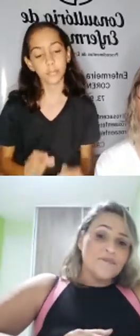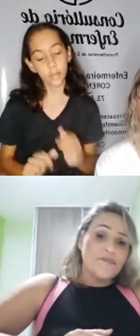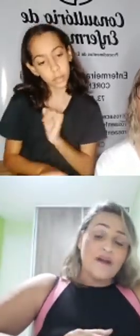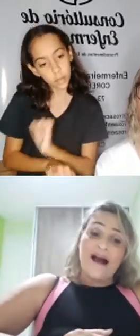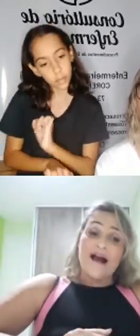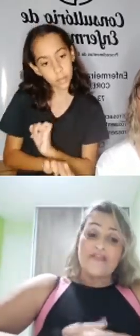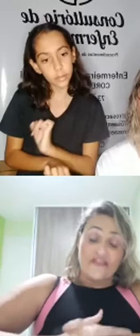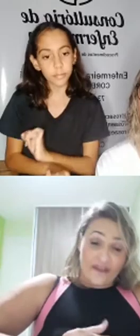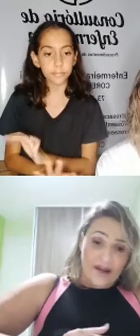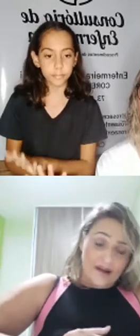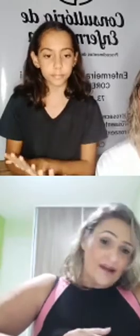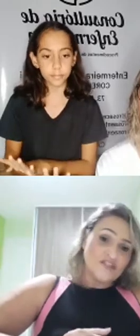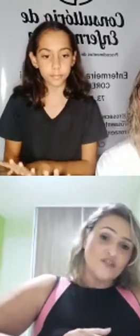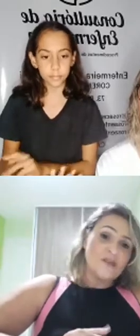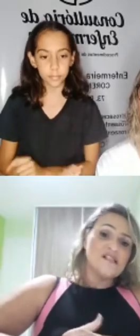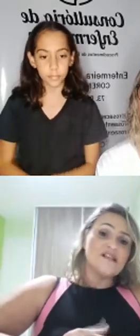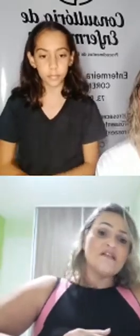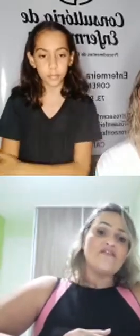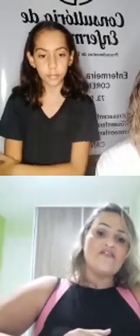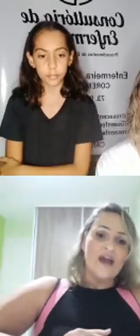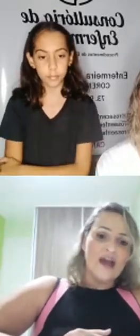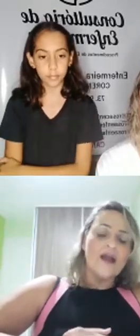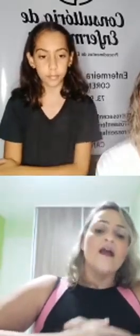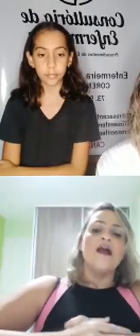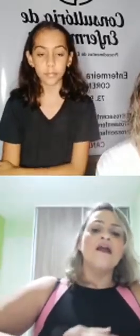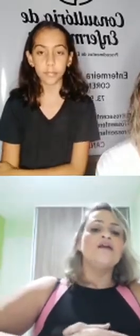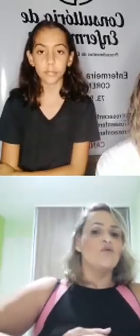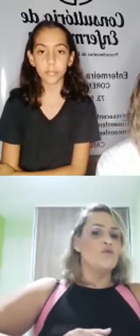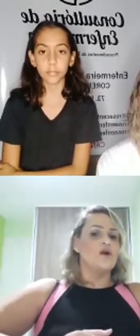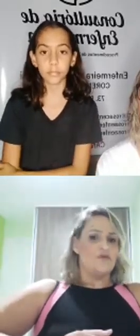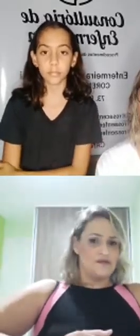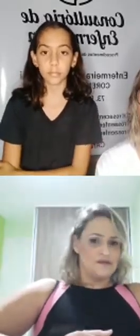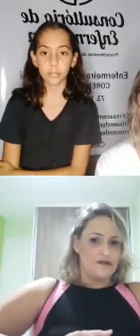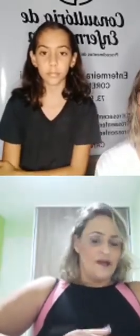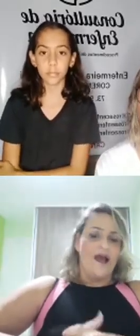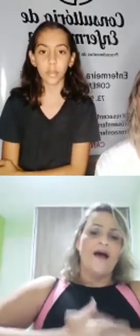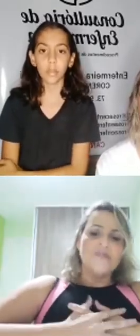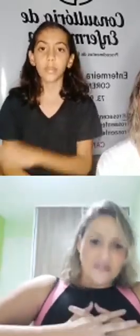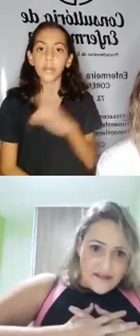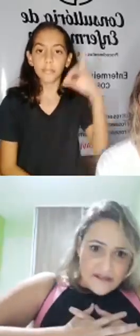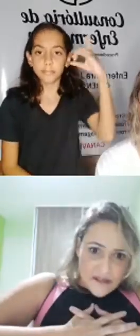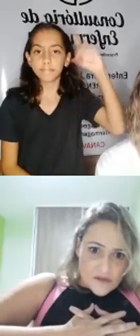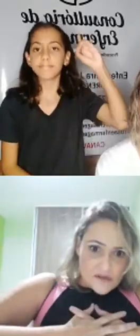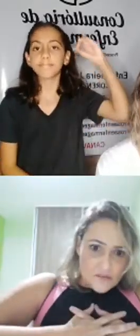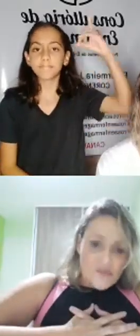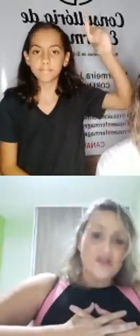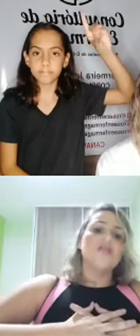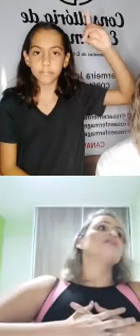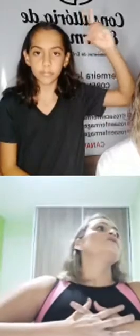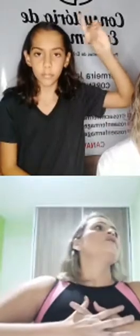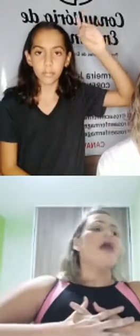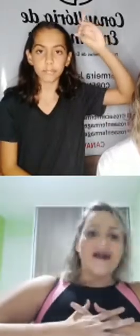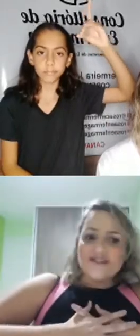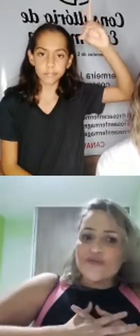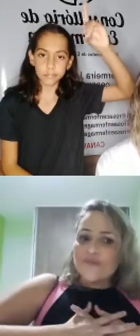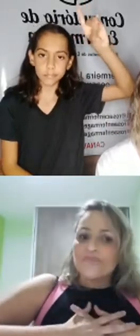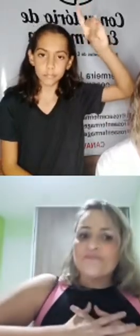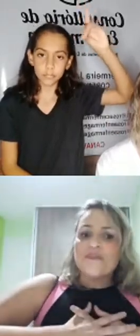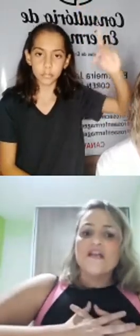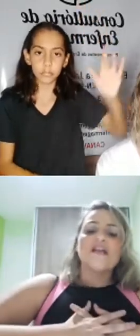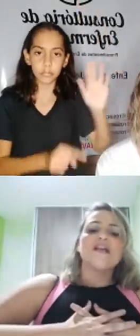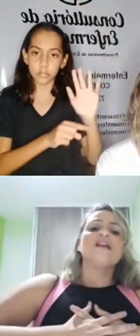assim, a gente precisa ter fé em alguma coisa. A minha é em Deus. Então eu